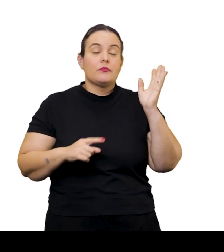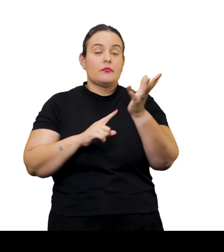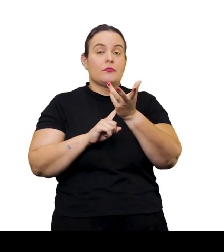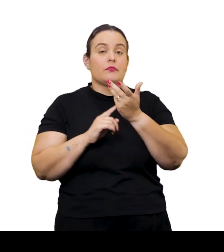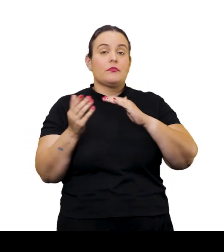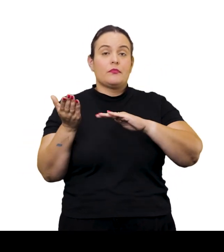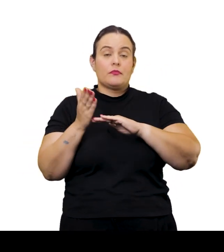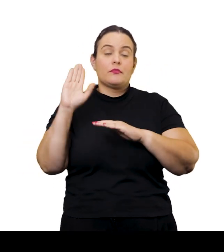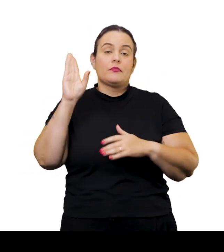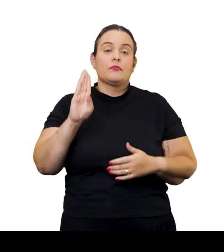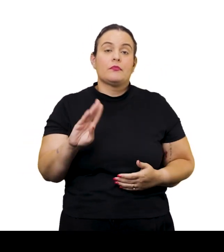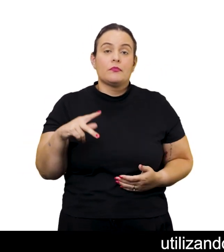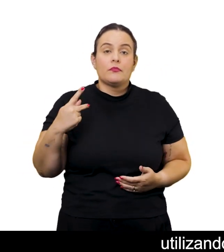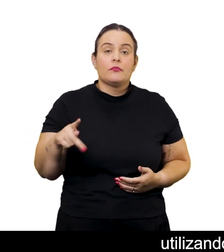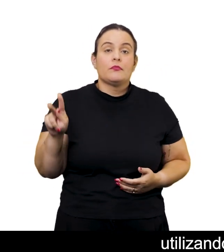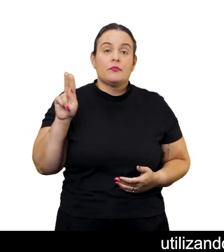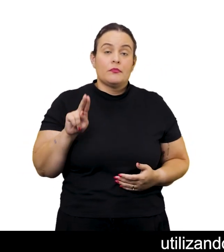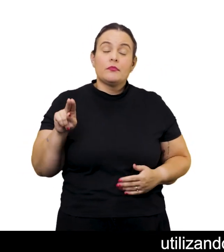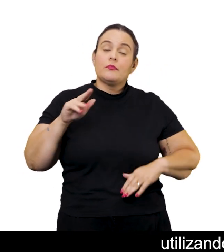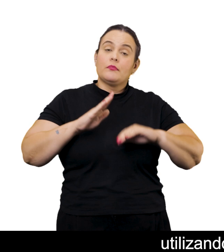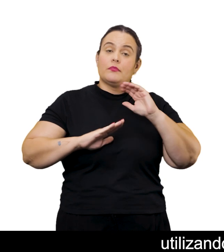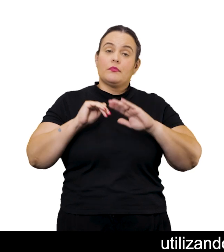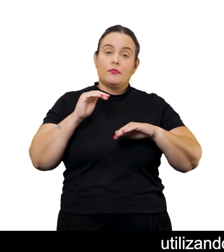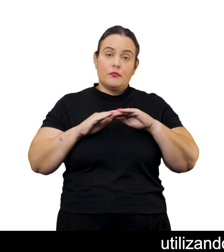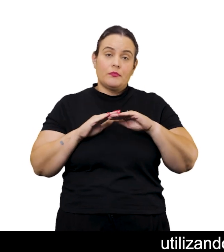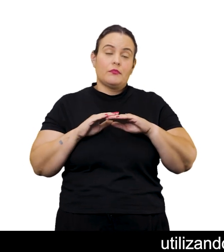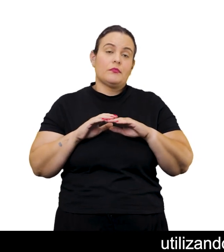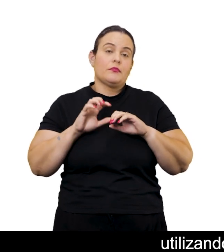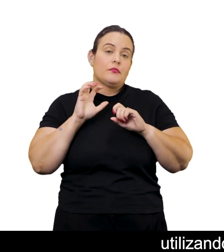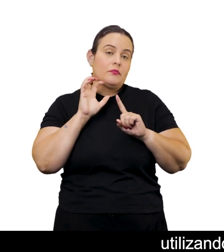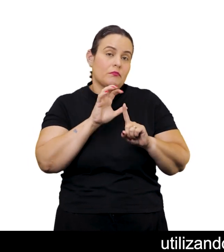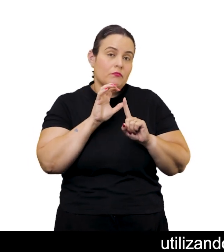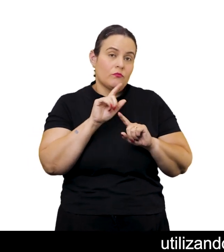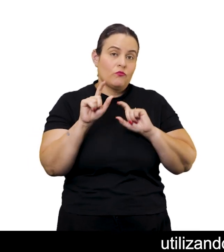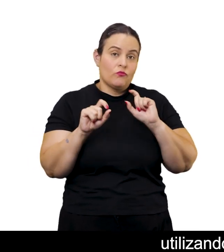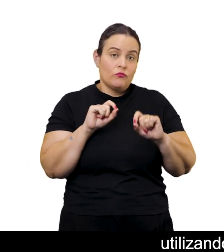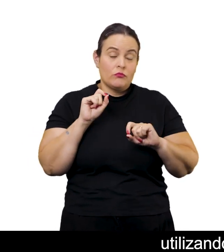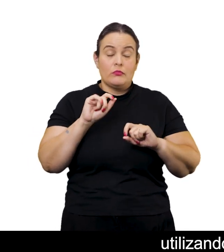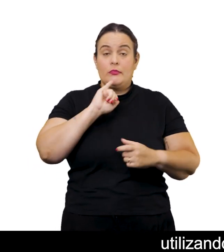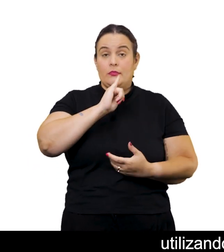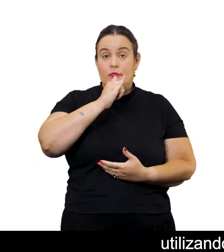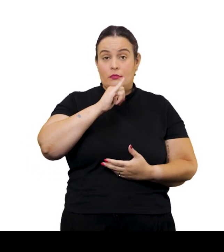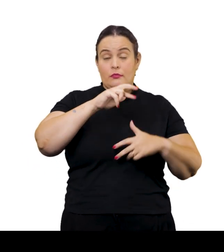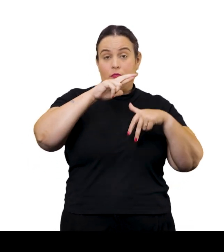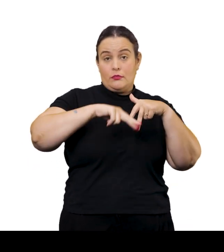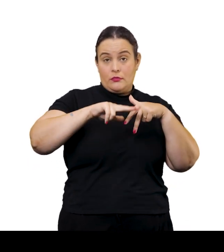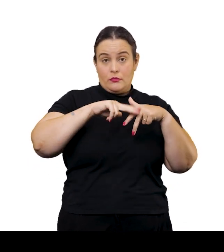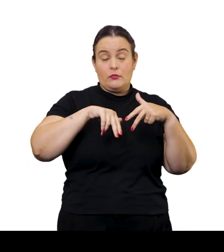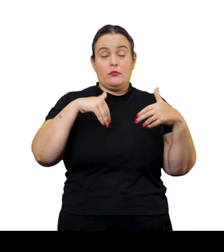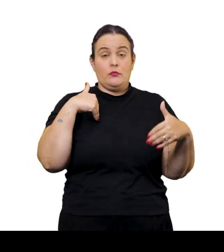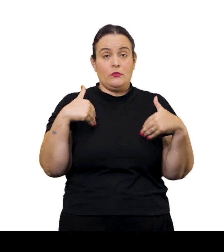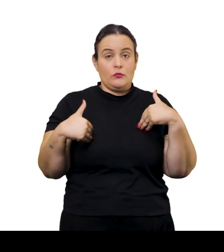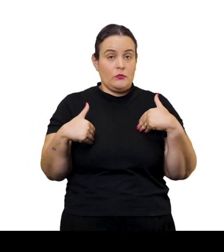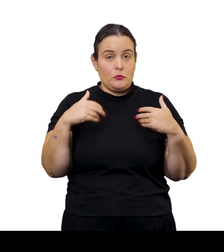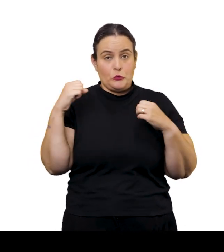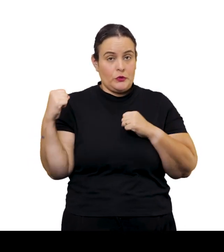arte contemporânea brasileira, utilizando sua prática para tensionar as narrativas dominantes de gênero, corpo e